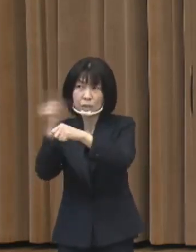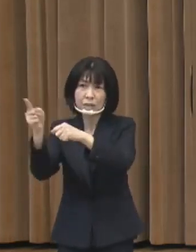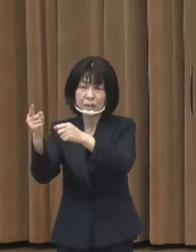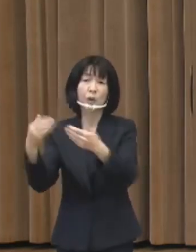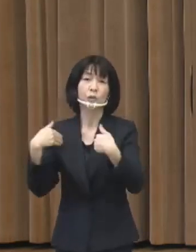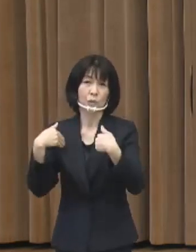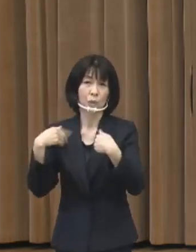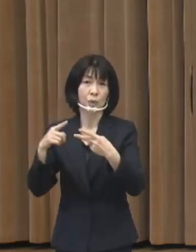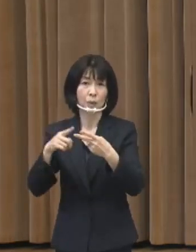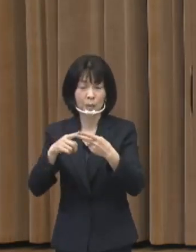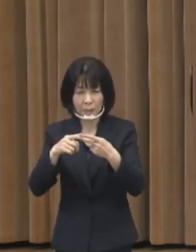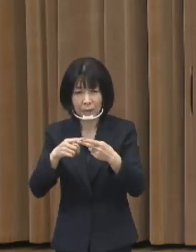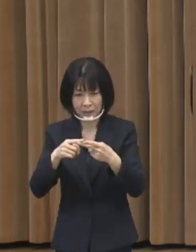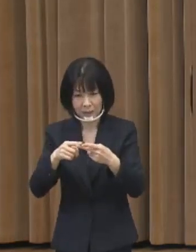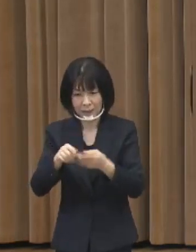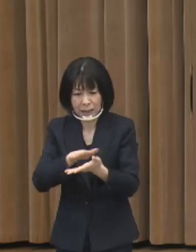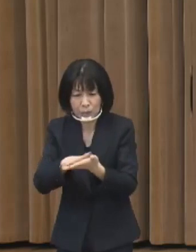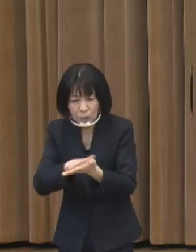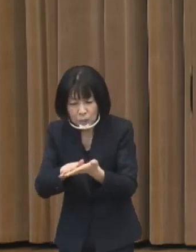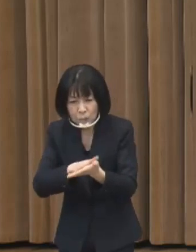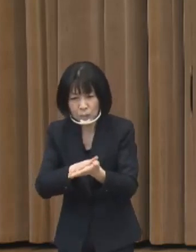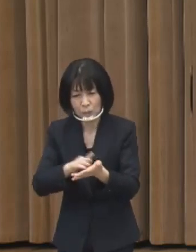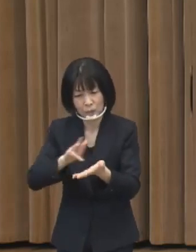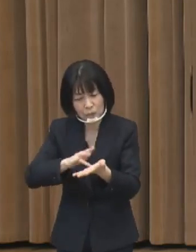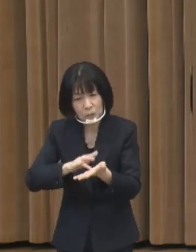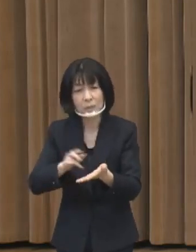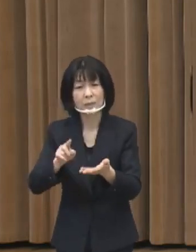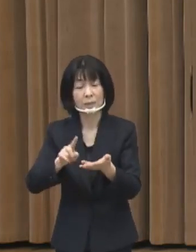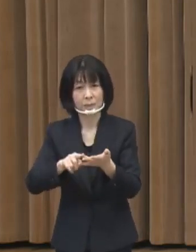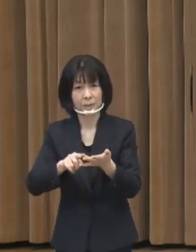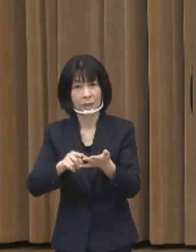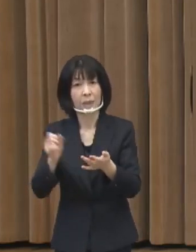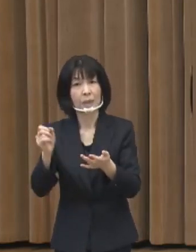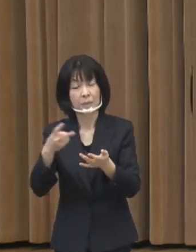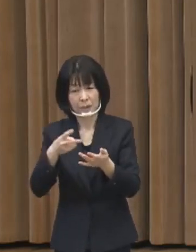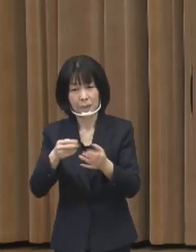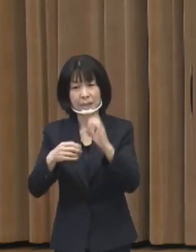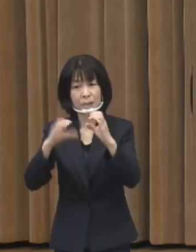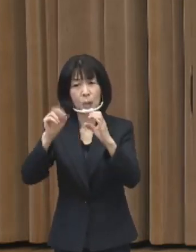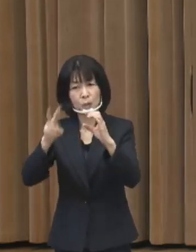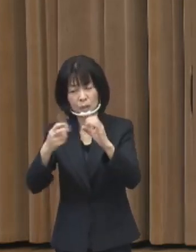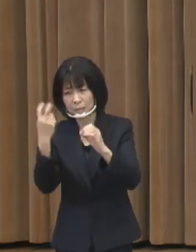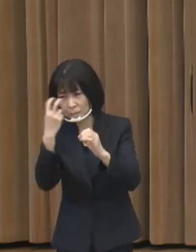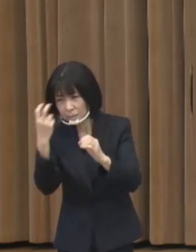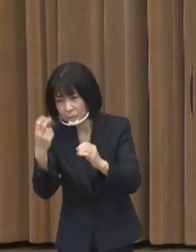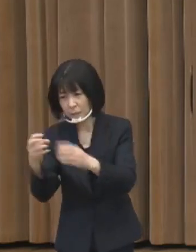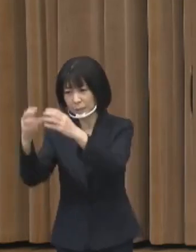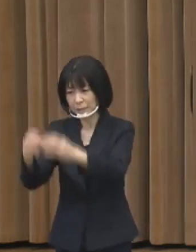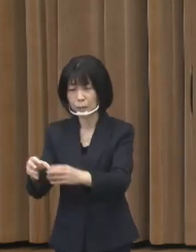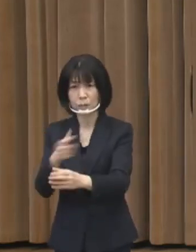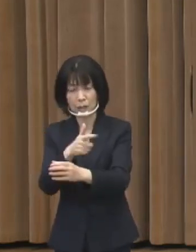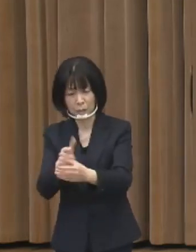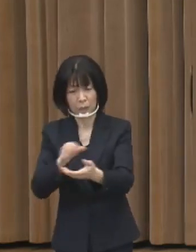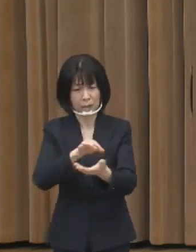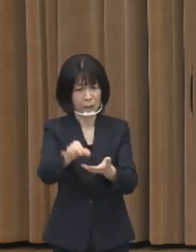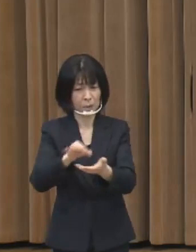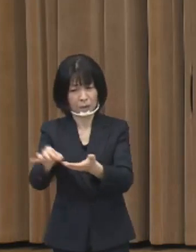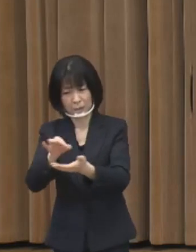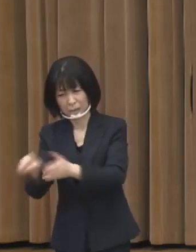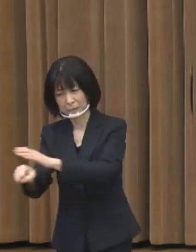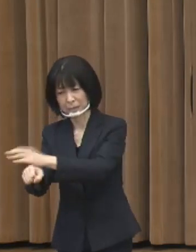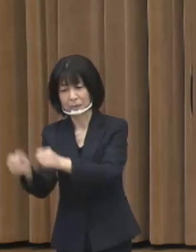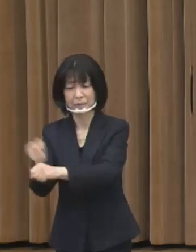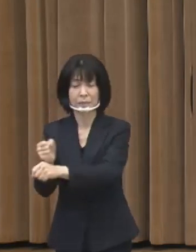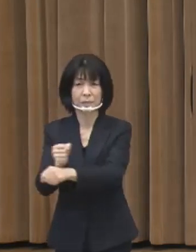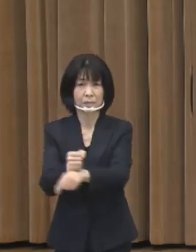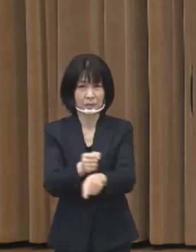はアルコール消毒、もしくは例えば二酸化炭素の濃度の測定計、こういったものを買わなければならないという